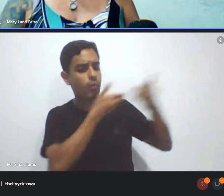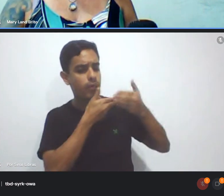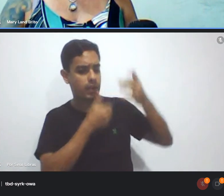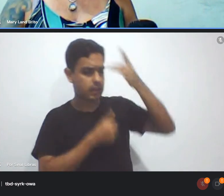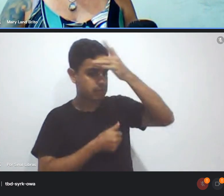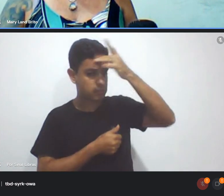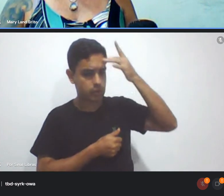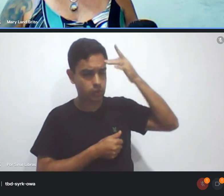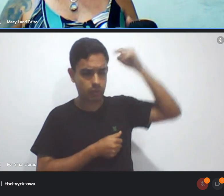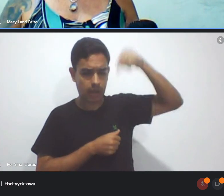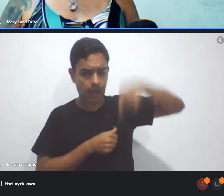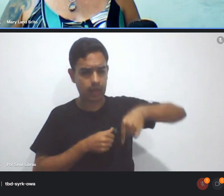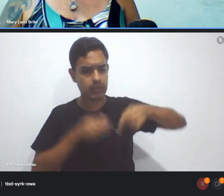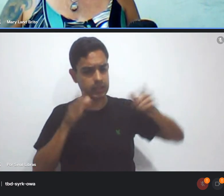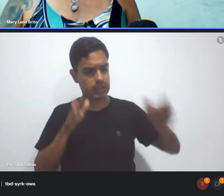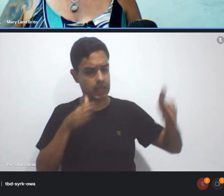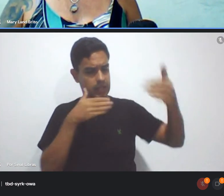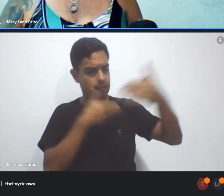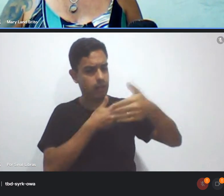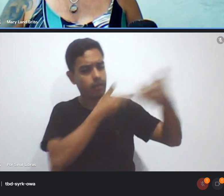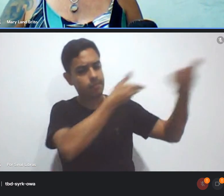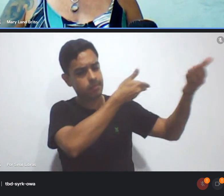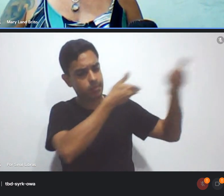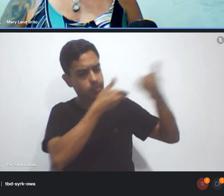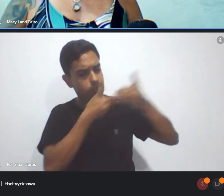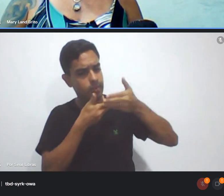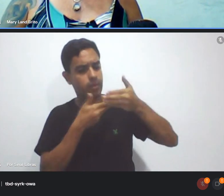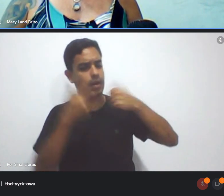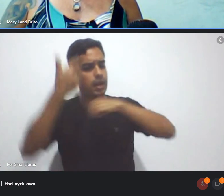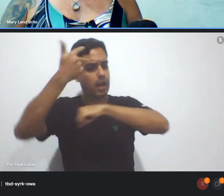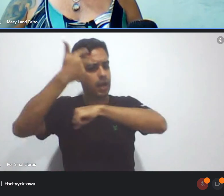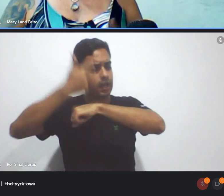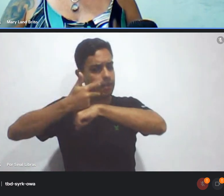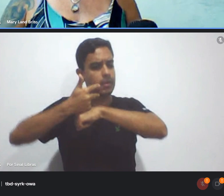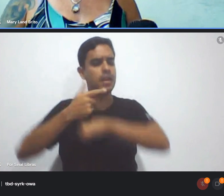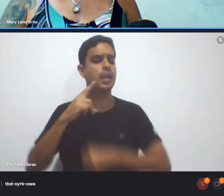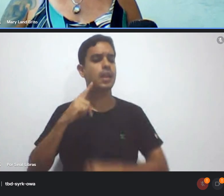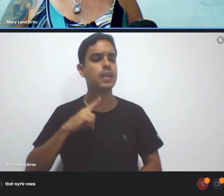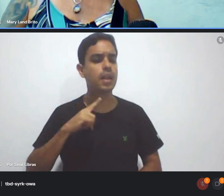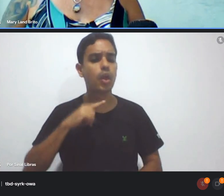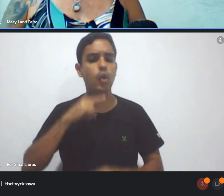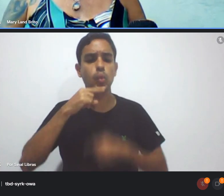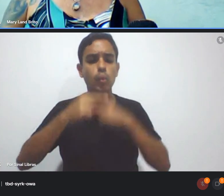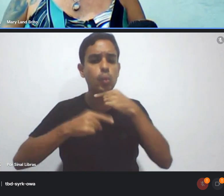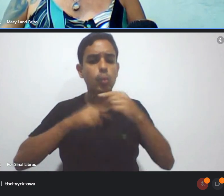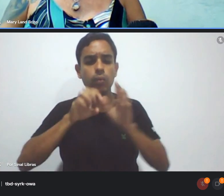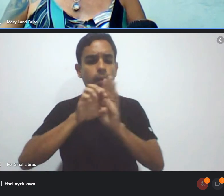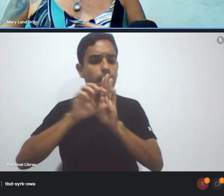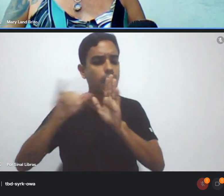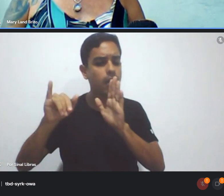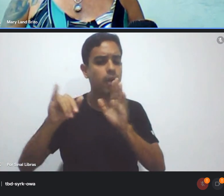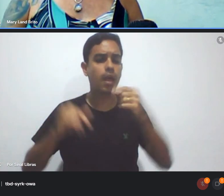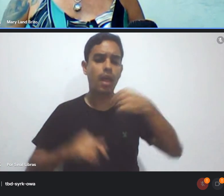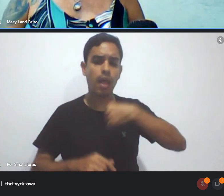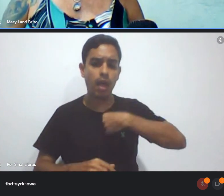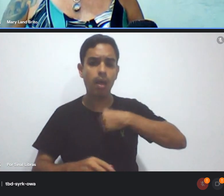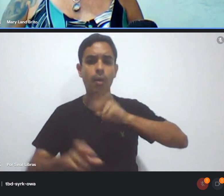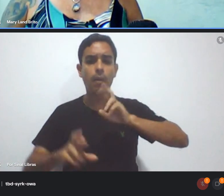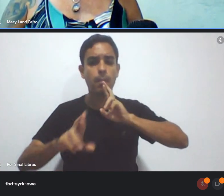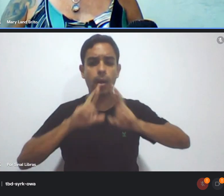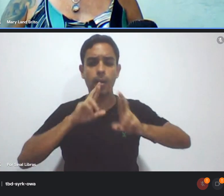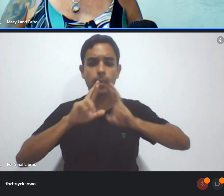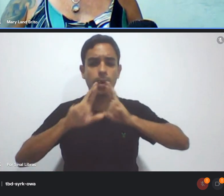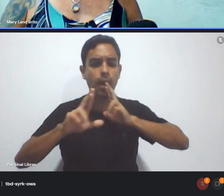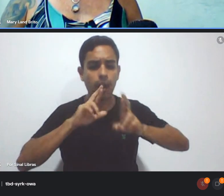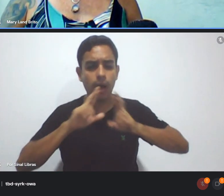se mais alguém tiver com alguma dúvida específica do edital, eu respondo. Mas, se não, a gente